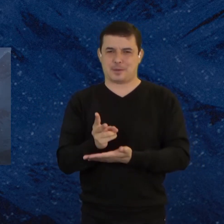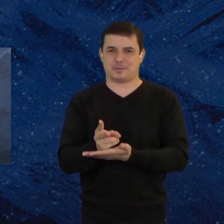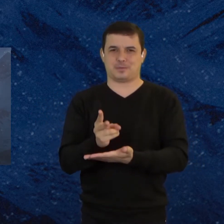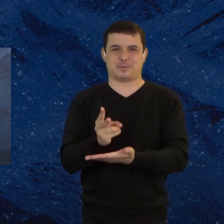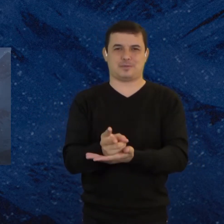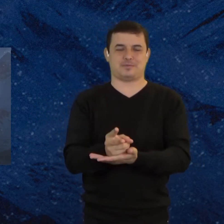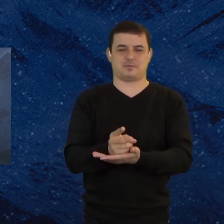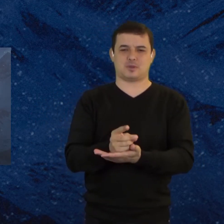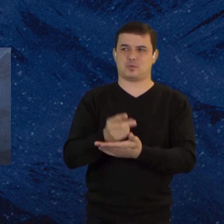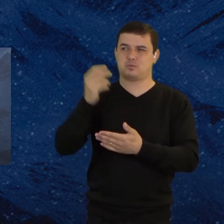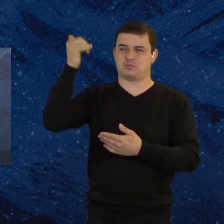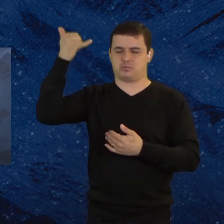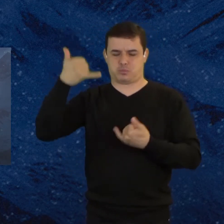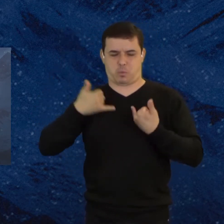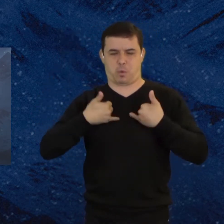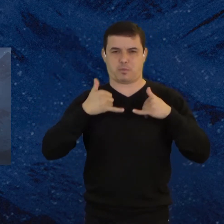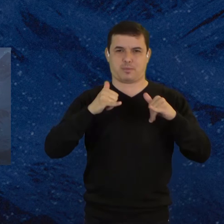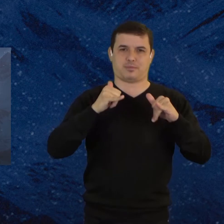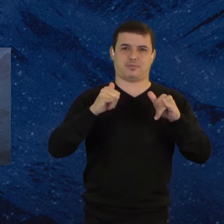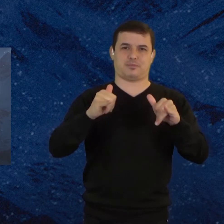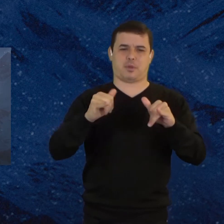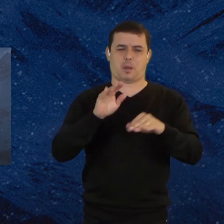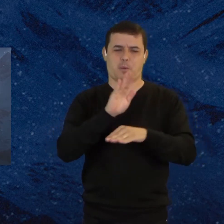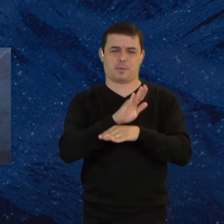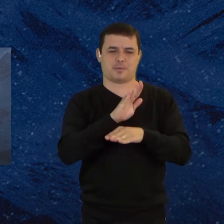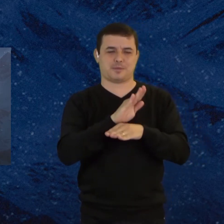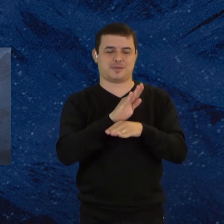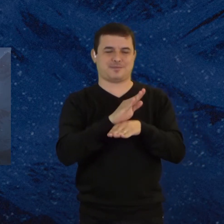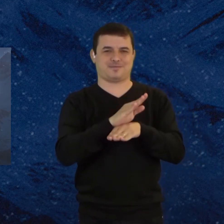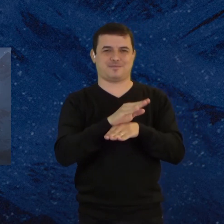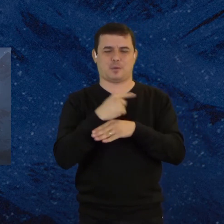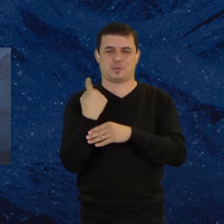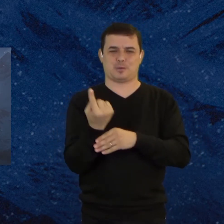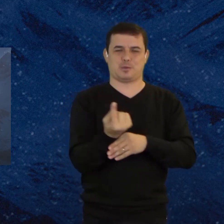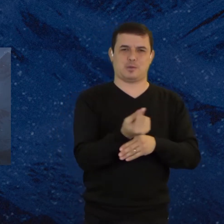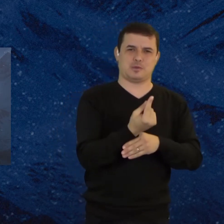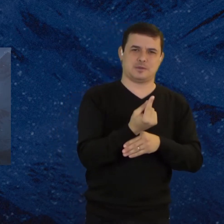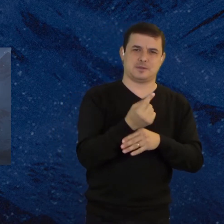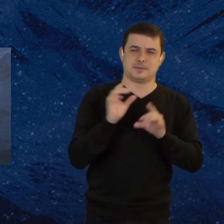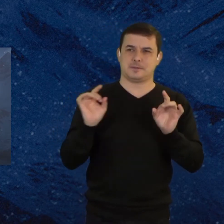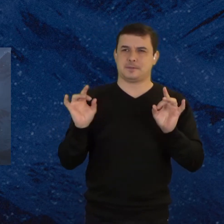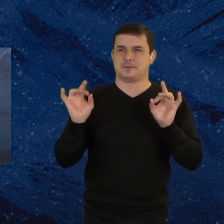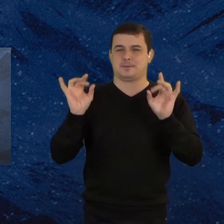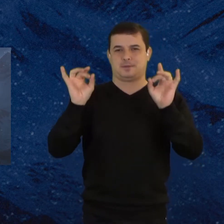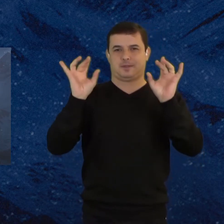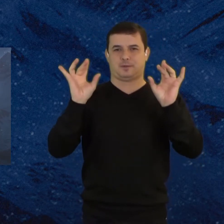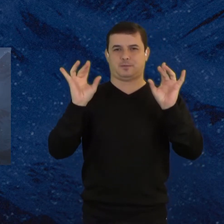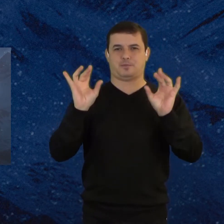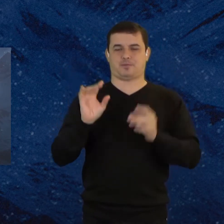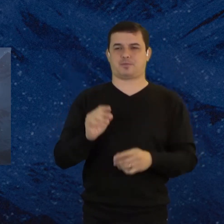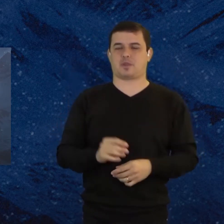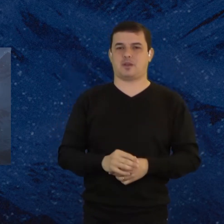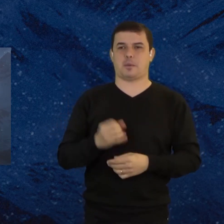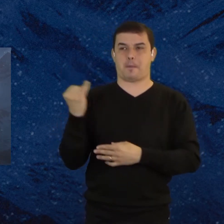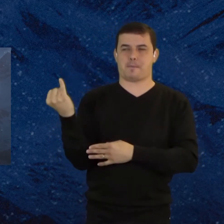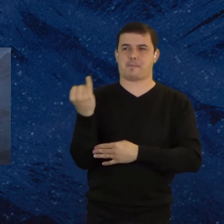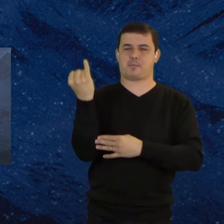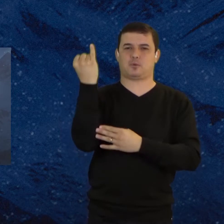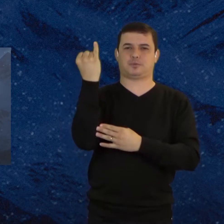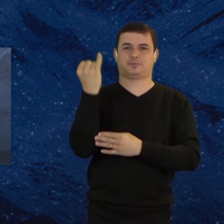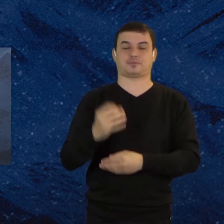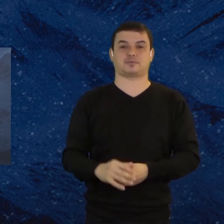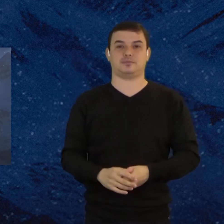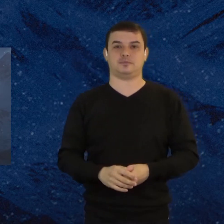nos suprindo, Ele continua cuidando de nós e de maneira muito detalhada, muito rica. E chegamos